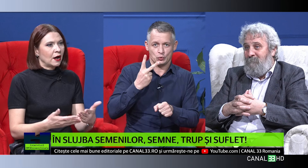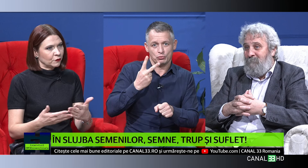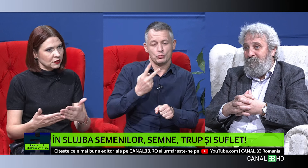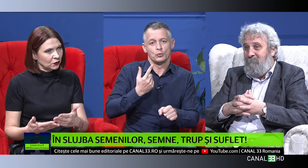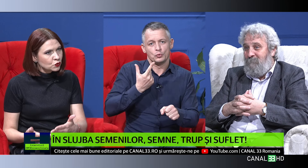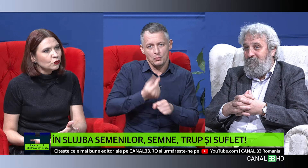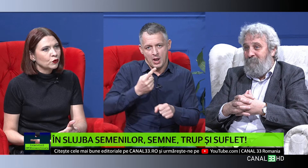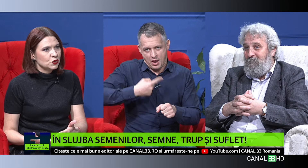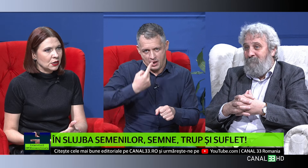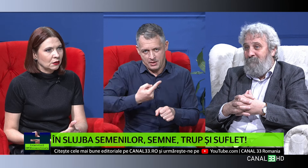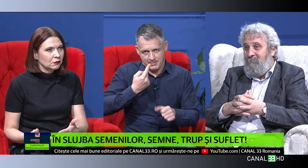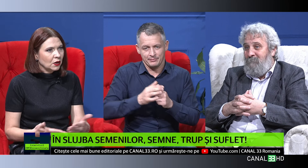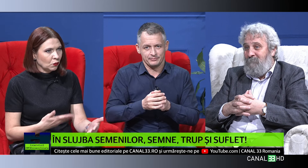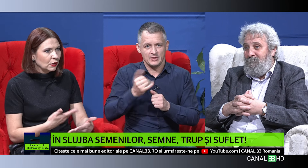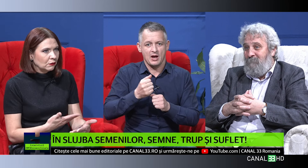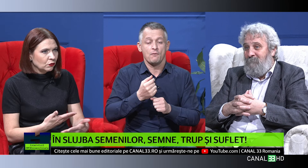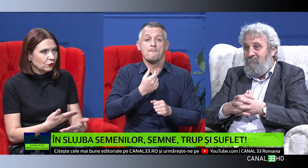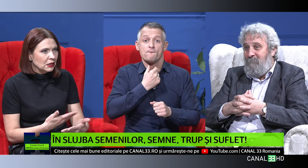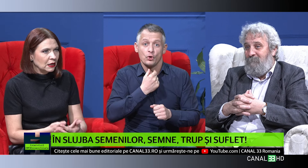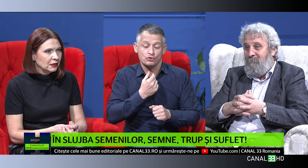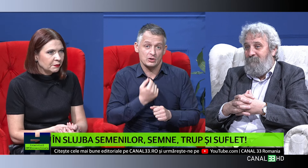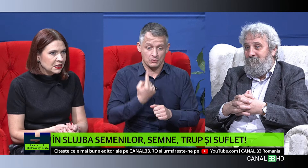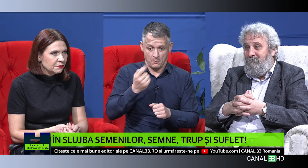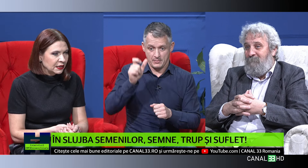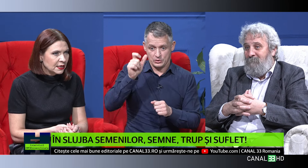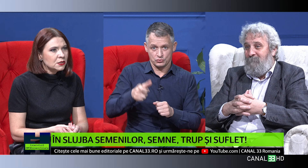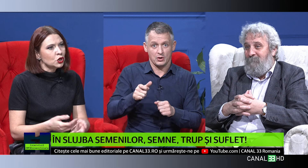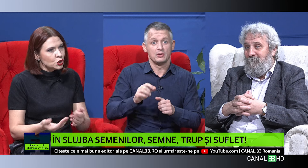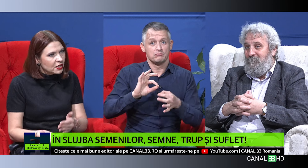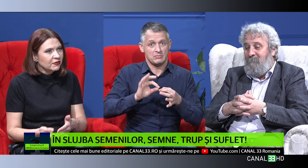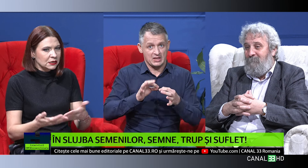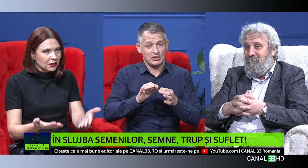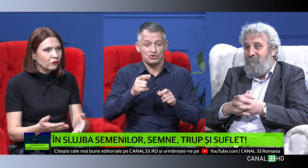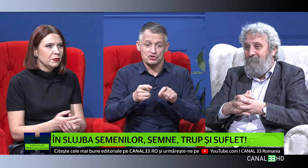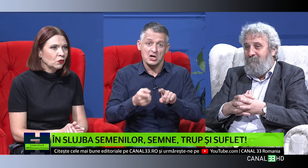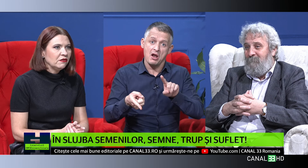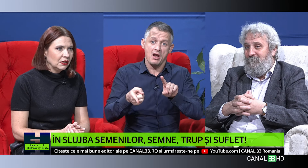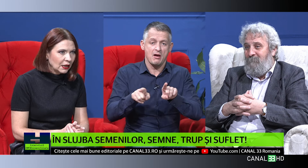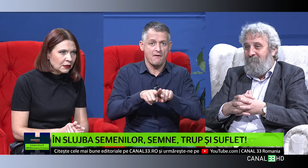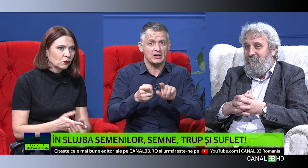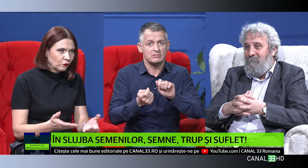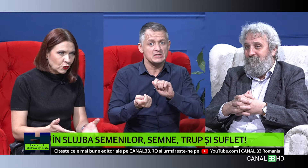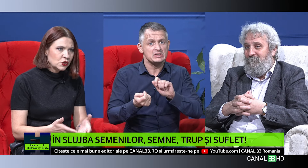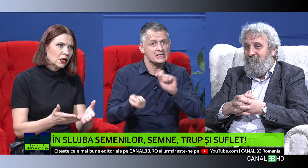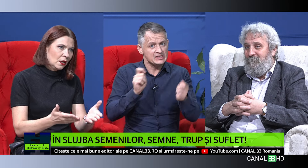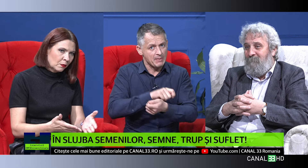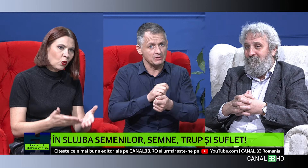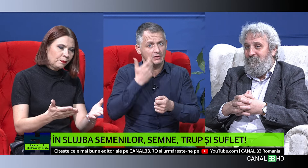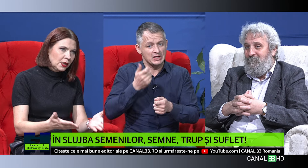a fost tradus cu voce de unul dintre interpreții prezenți și invers. Când a vorbit un invitat cu voce, copiii